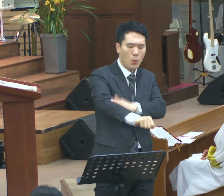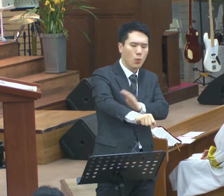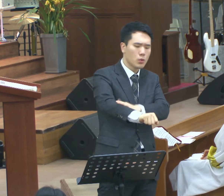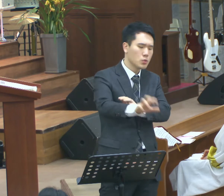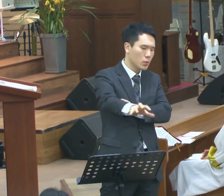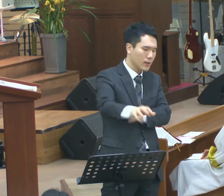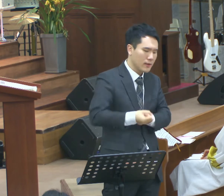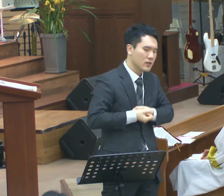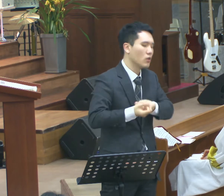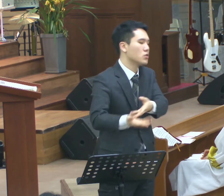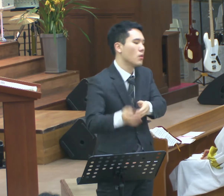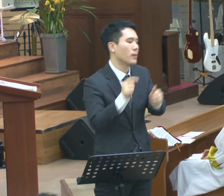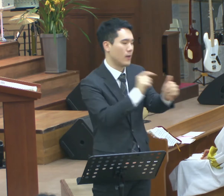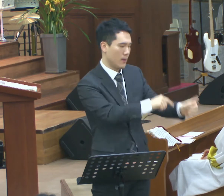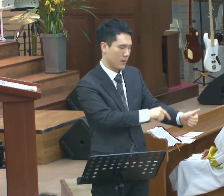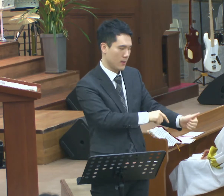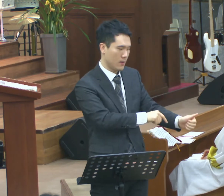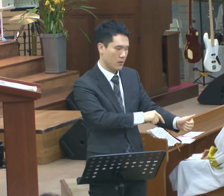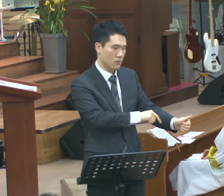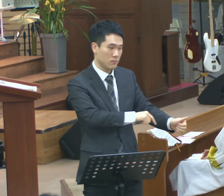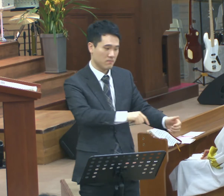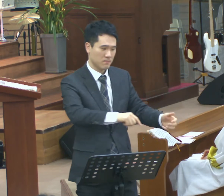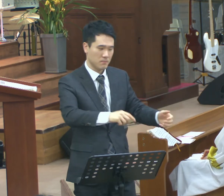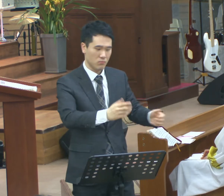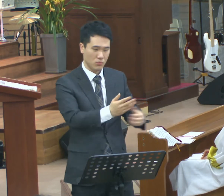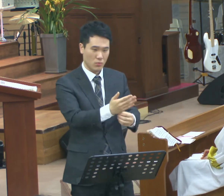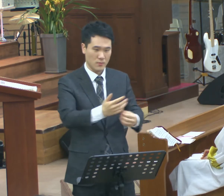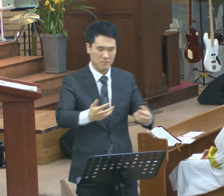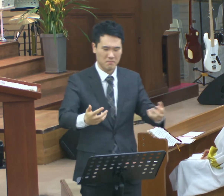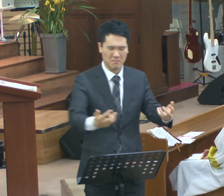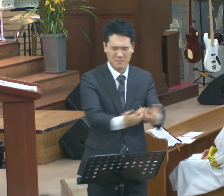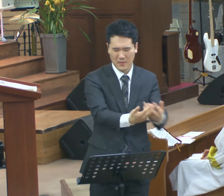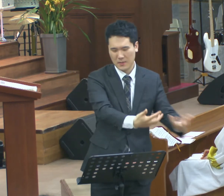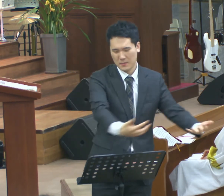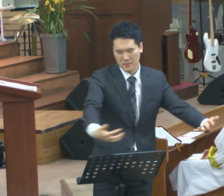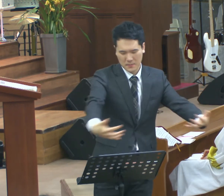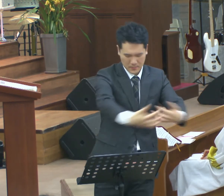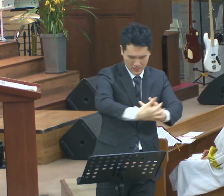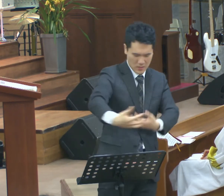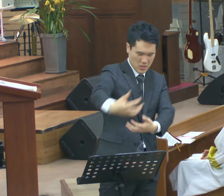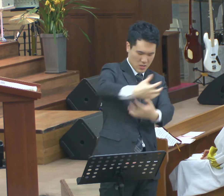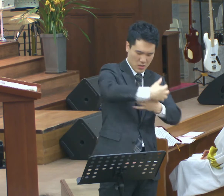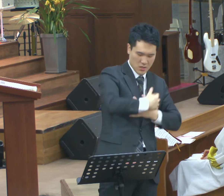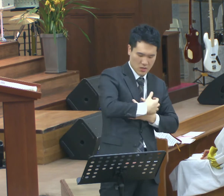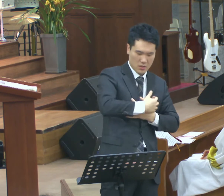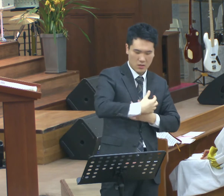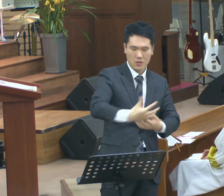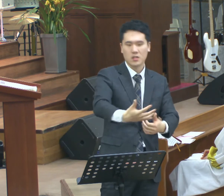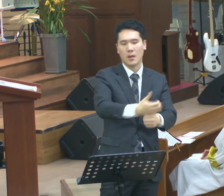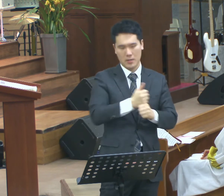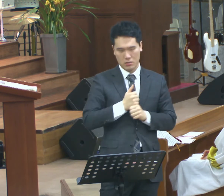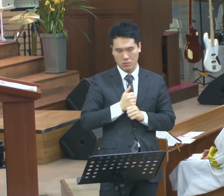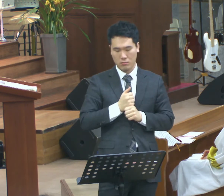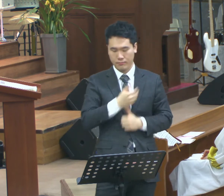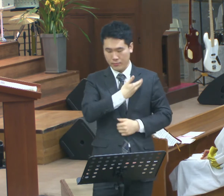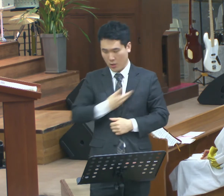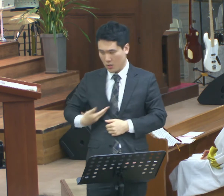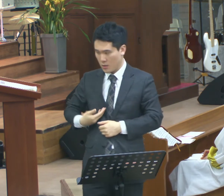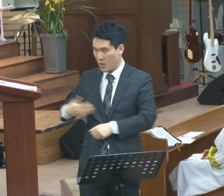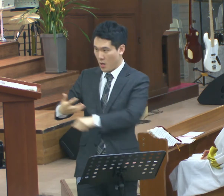고기를 잡았어요. 그물을 들 수가 없었어요. 제자들은 풍랑이 있는 바다를 건너가는 것도 많이 해본 경험이